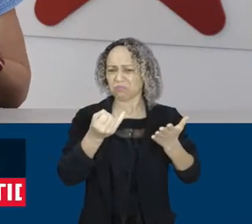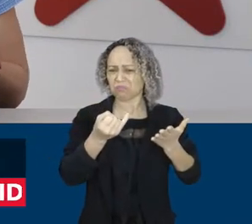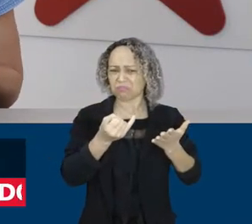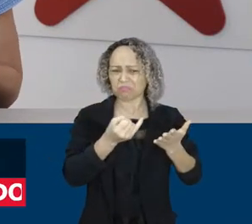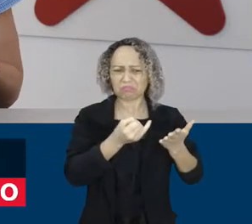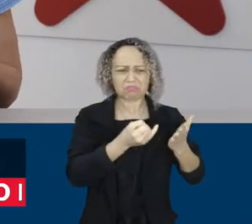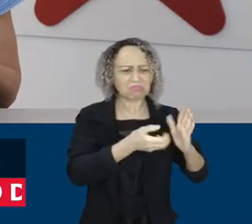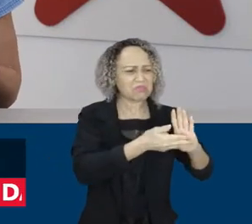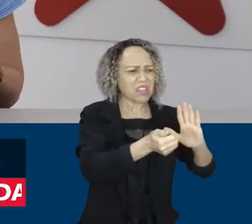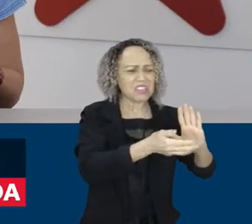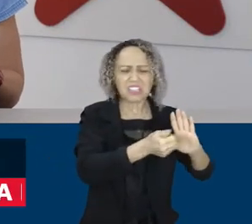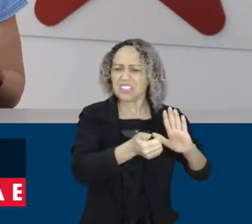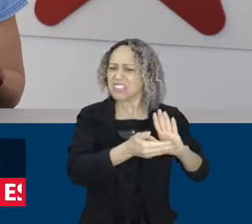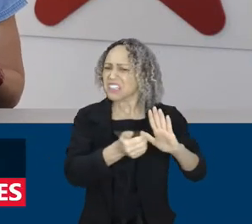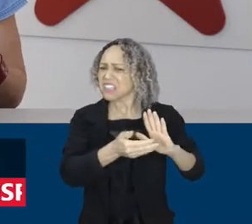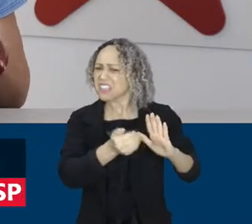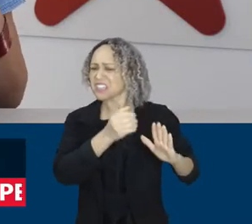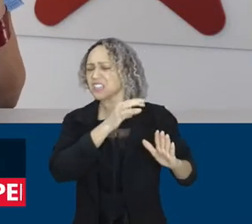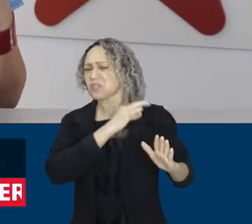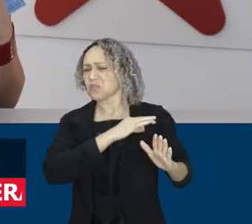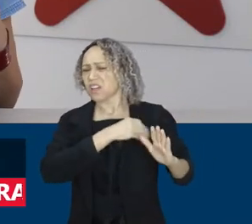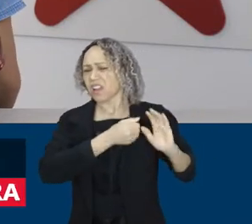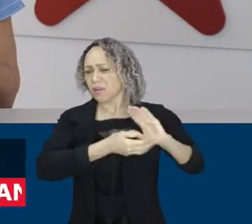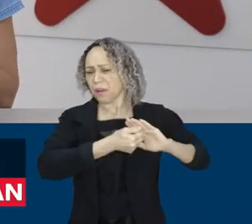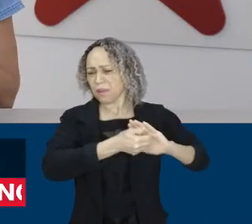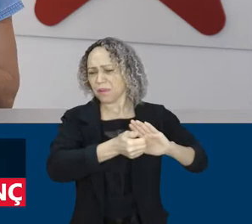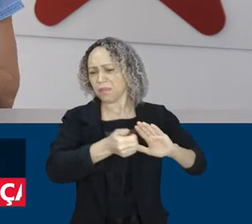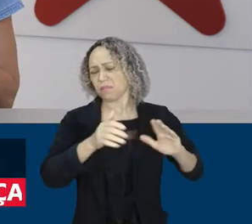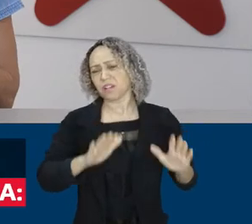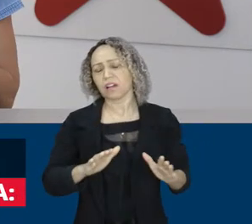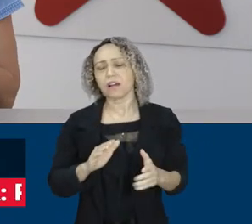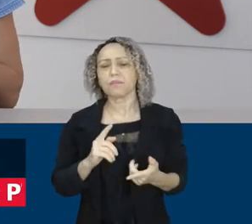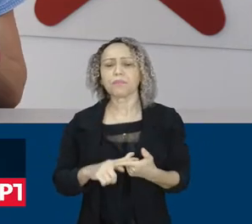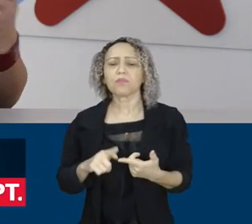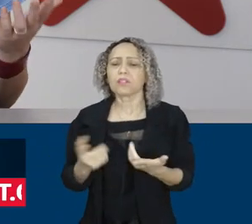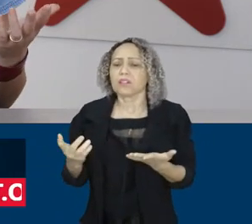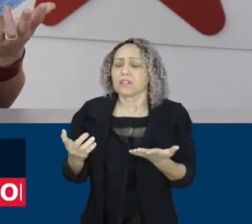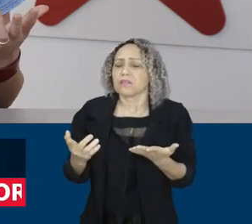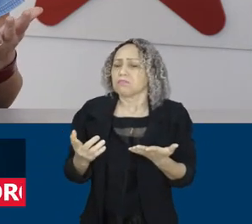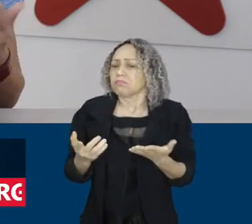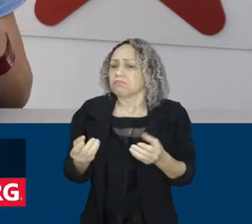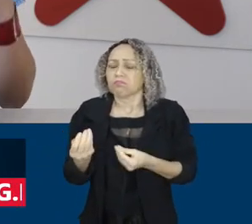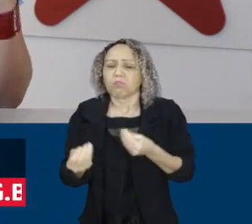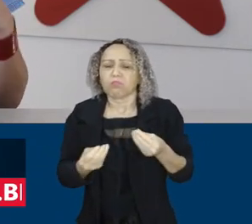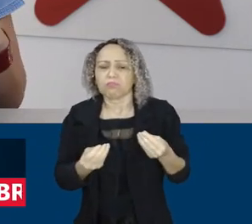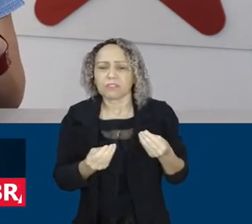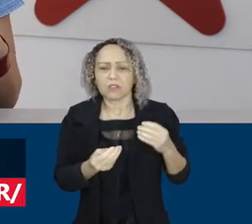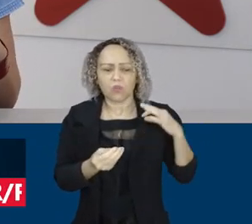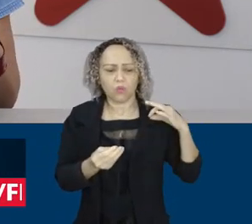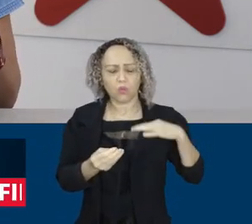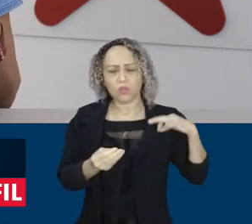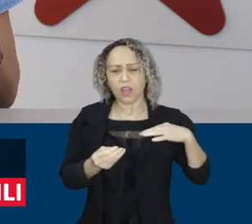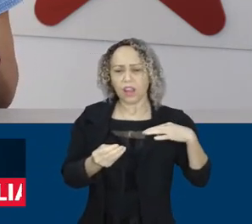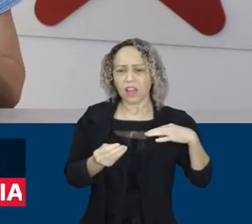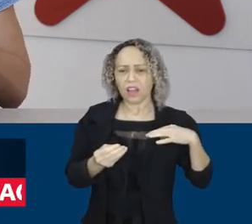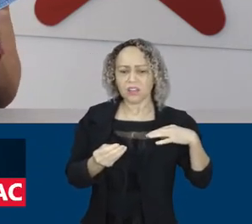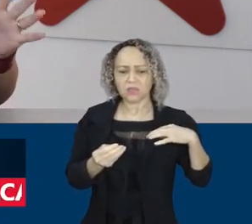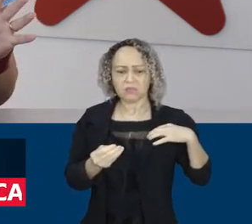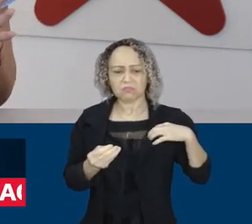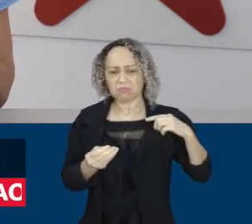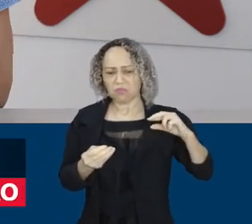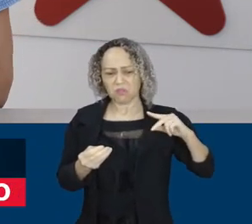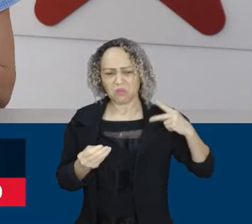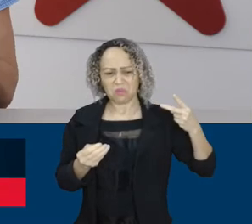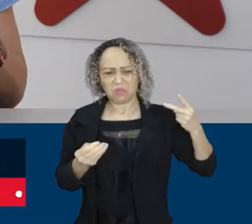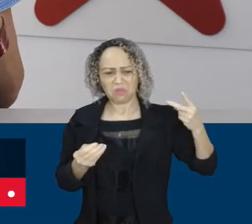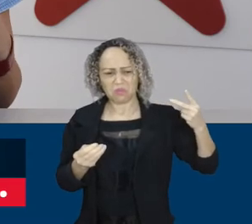salários sem reajuste, né? Compatível aí com a inflação. Então acaba que esse dinheiro ele vai também entrando